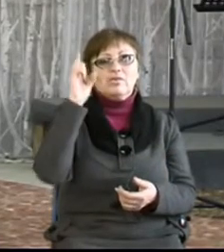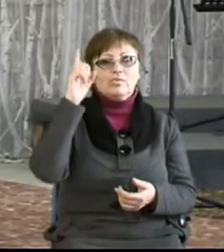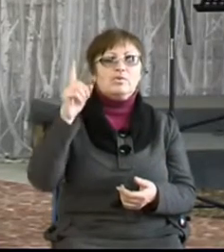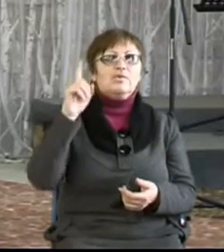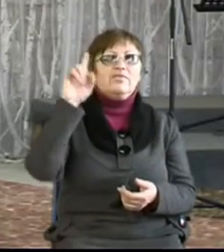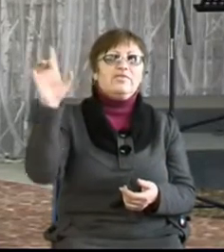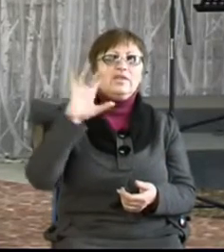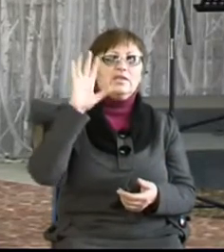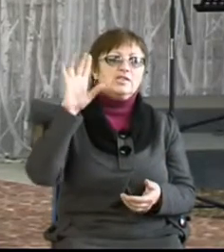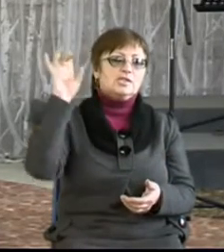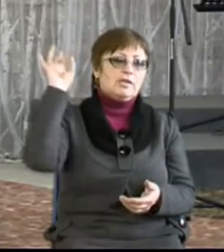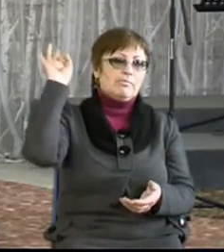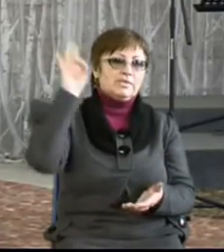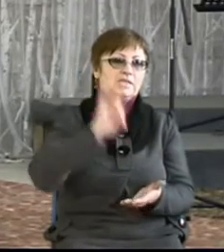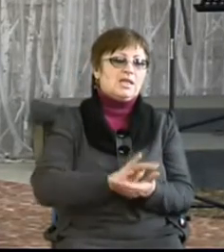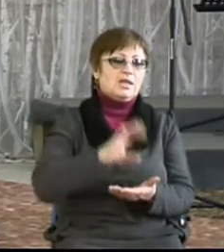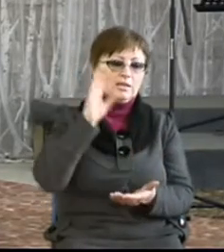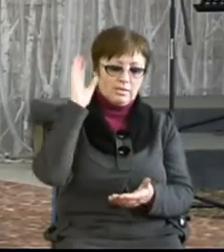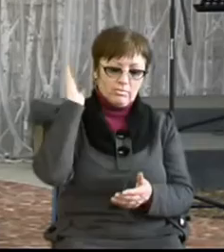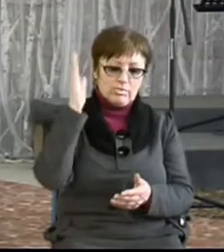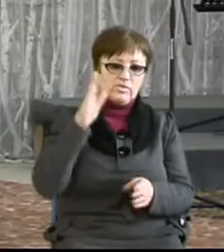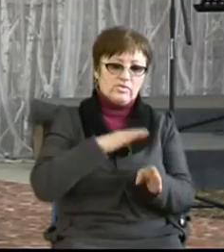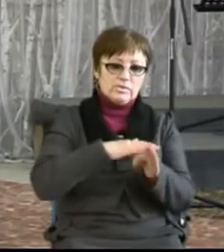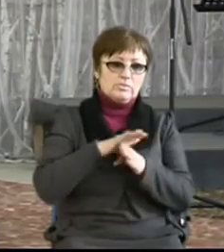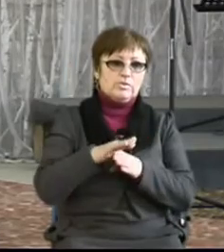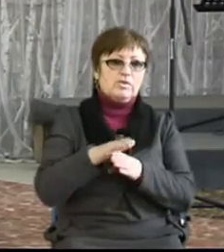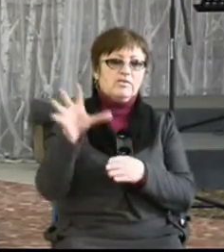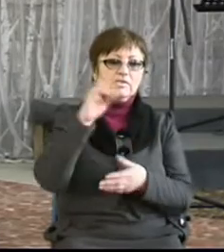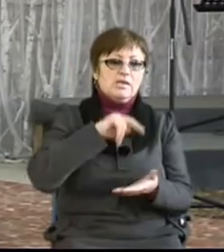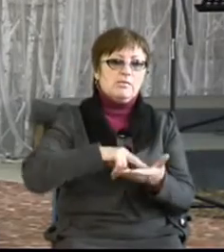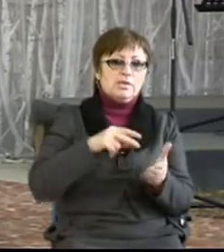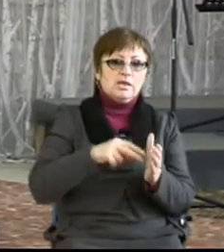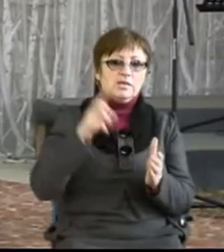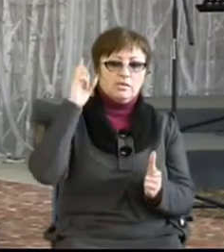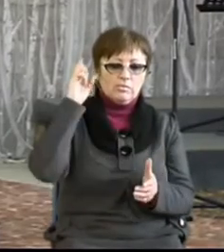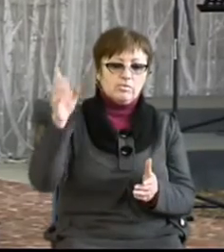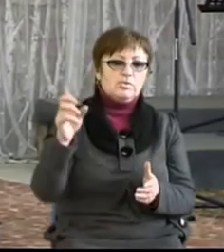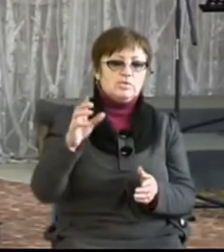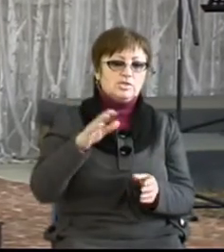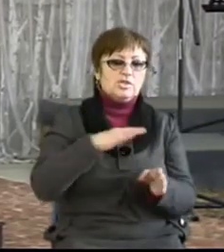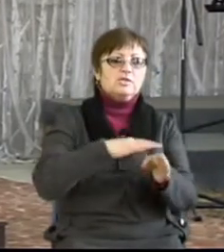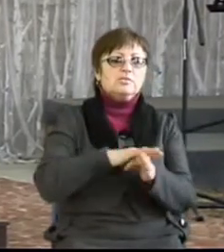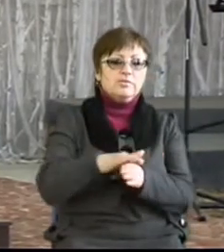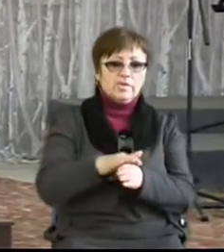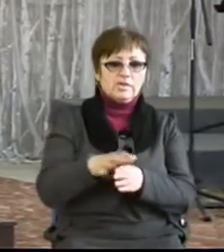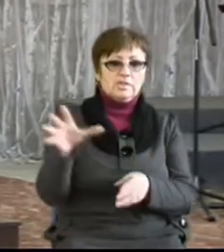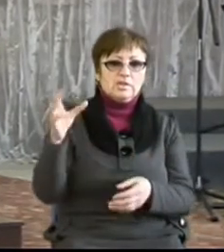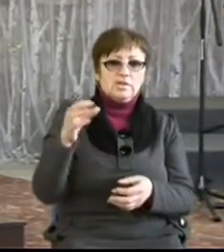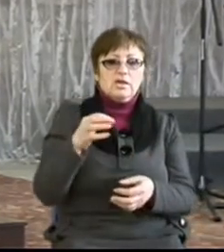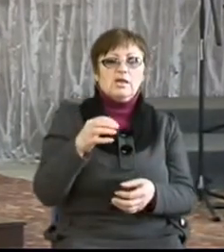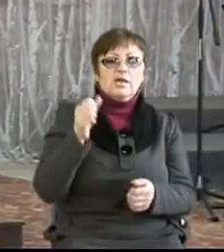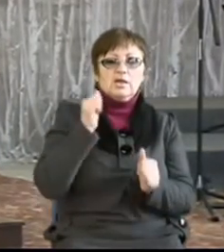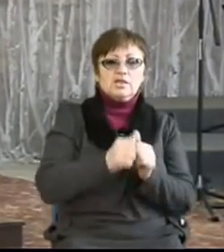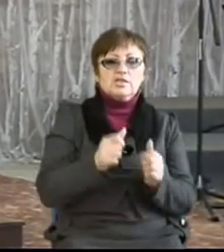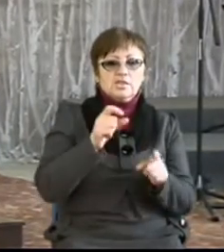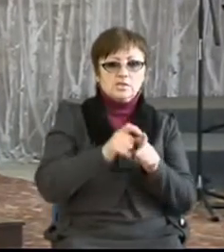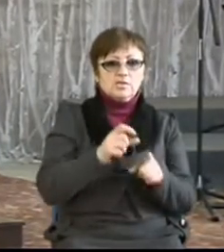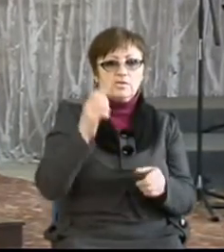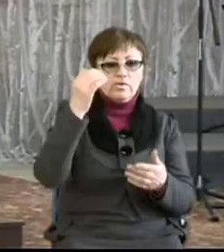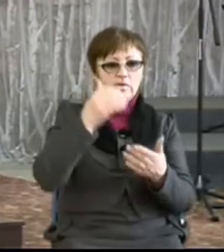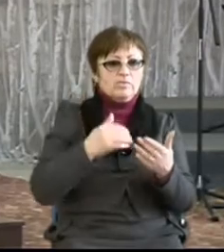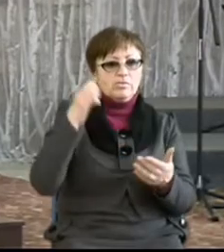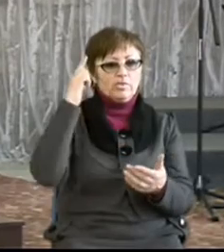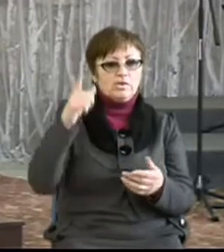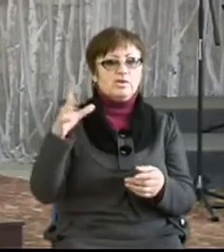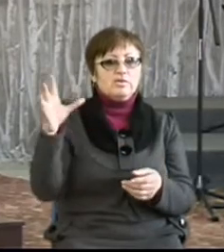они все сбудутся. И все планы Божии, они всегда сбываются. И всякое слово, которое сходит от Бога, оно также сбывается.